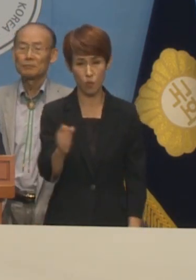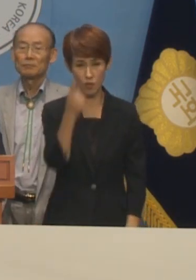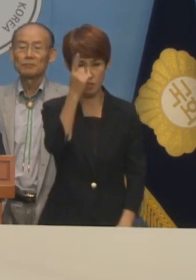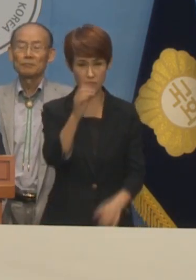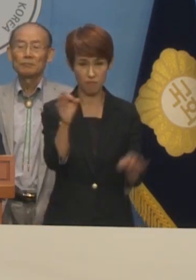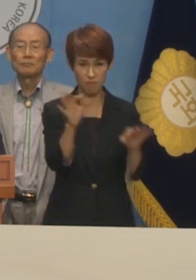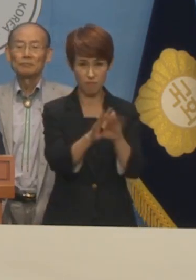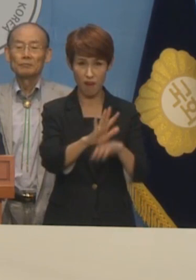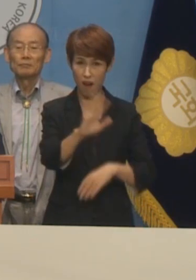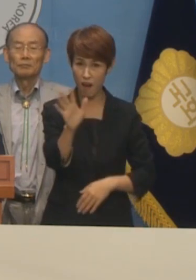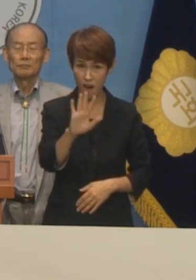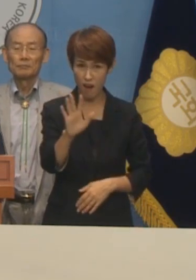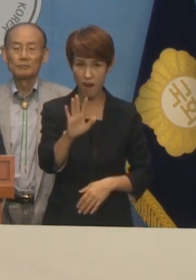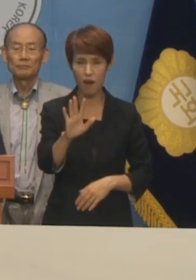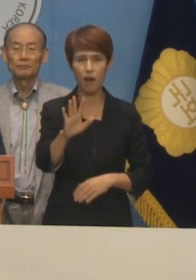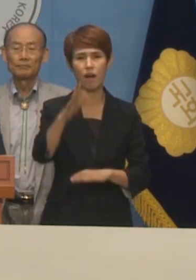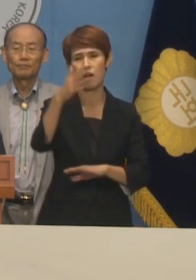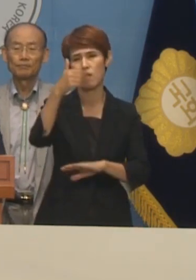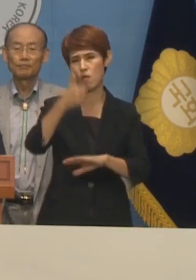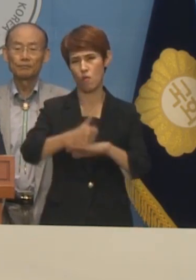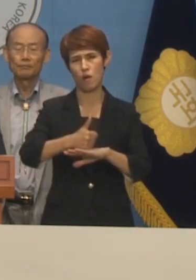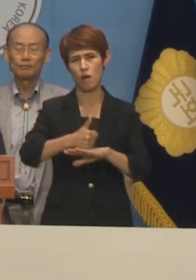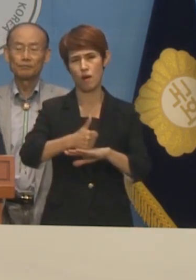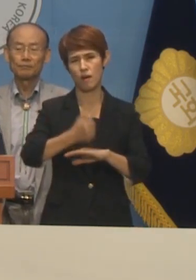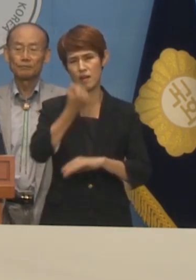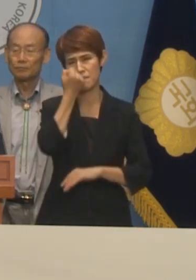그 결과도 사라지지